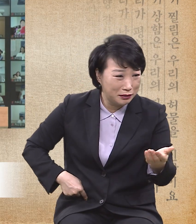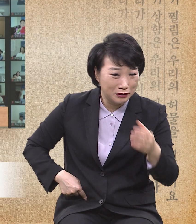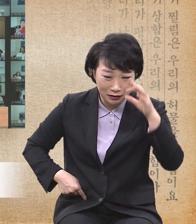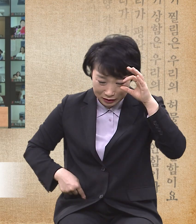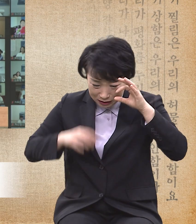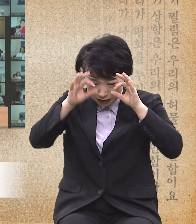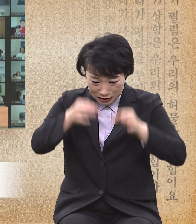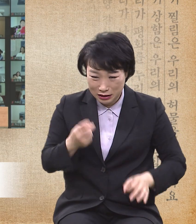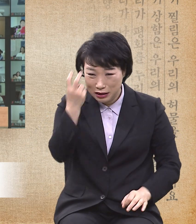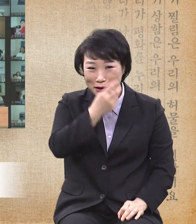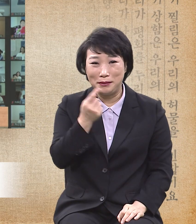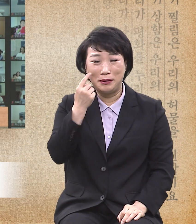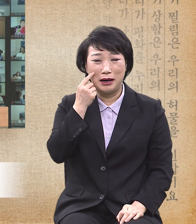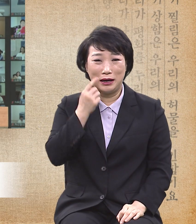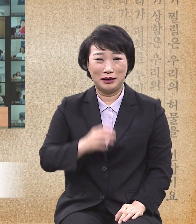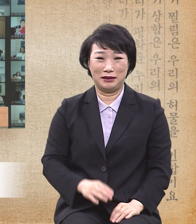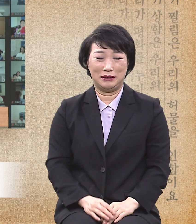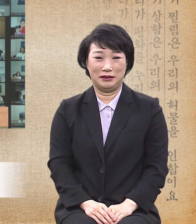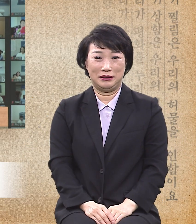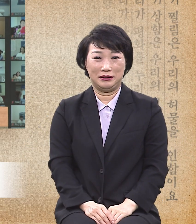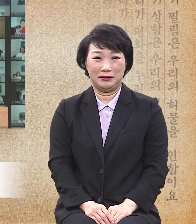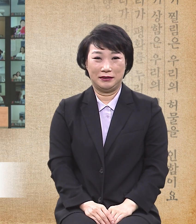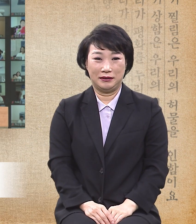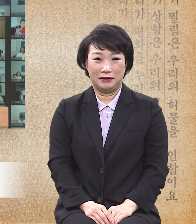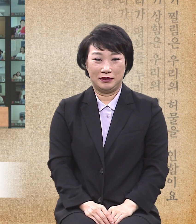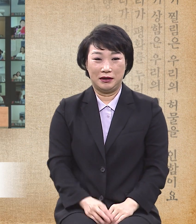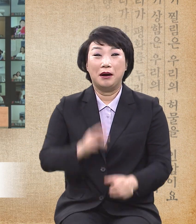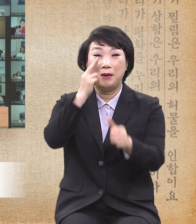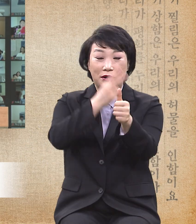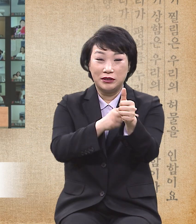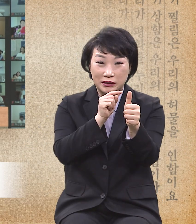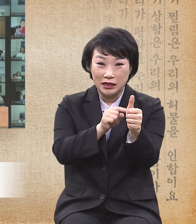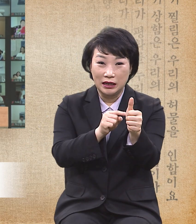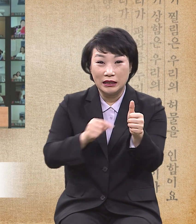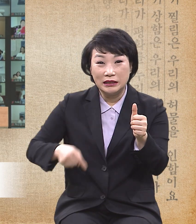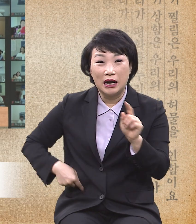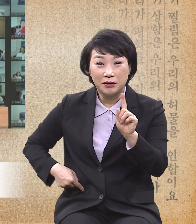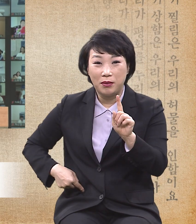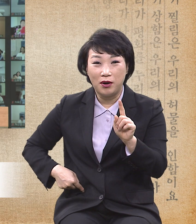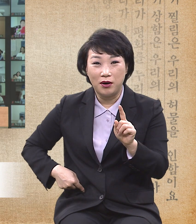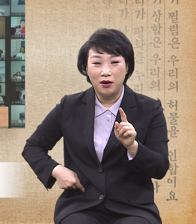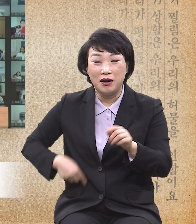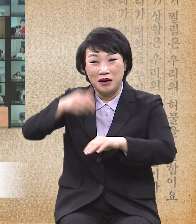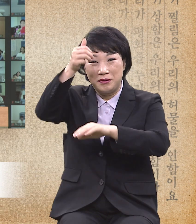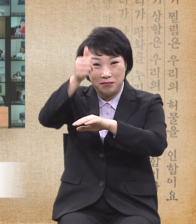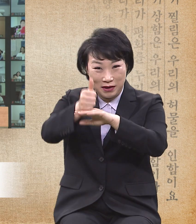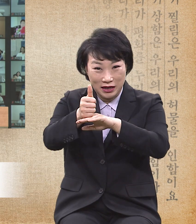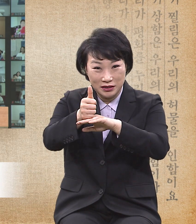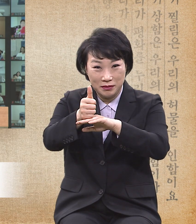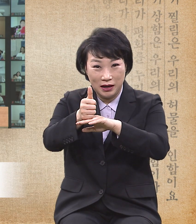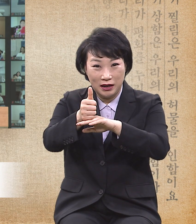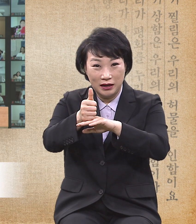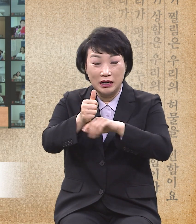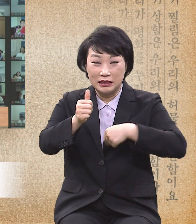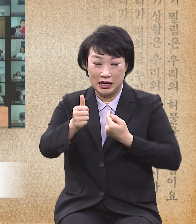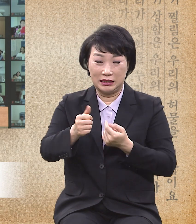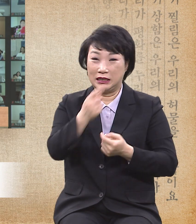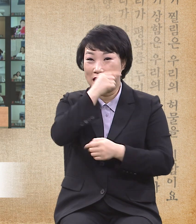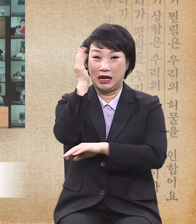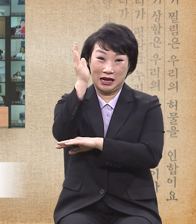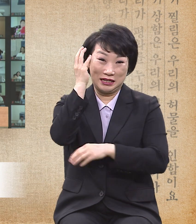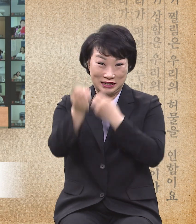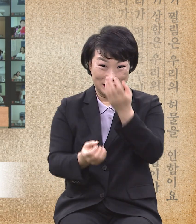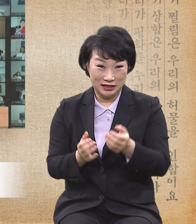응? 예. 바울은 이 양심을 최후의 마지막 자기